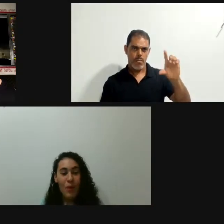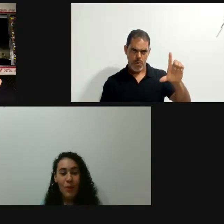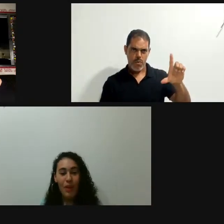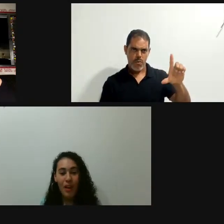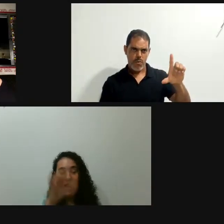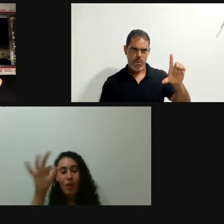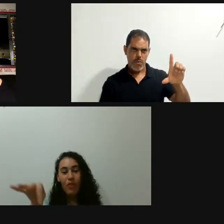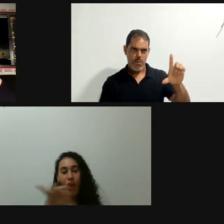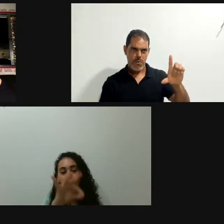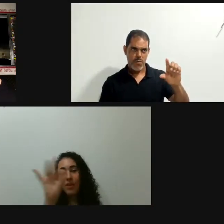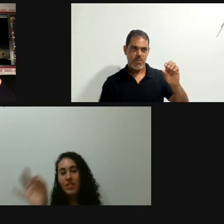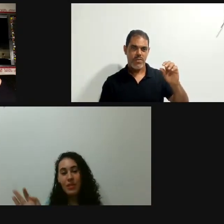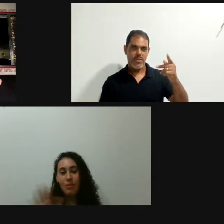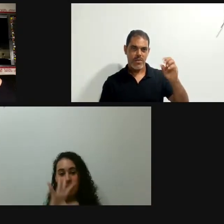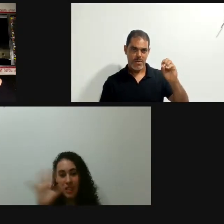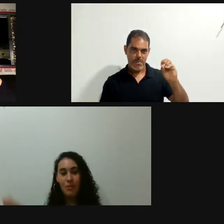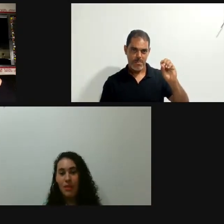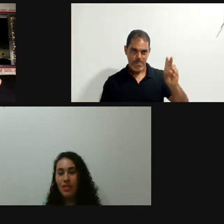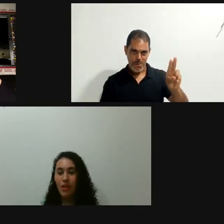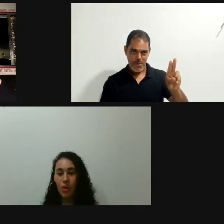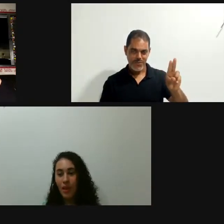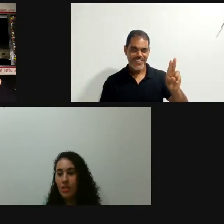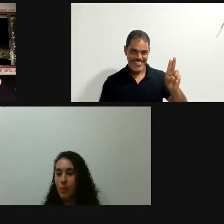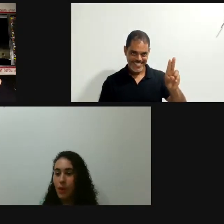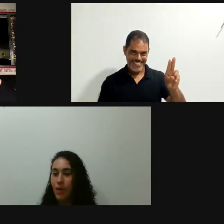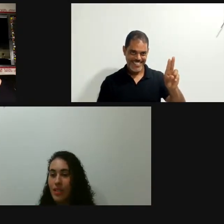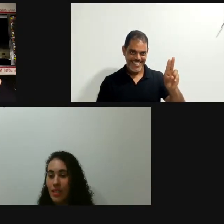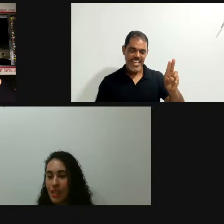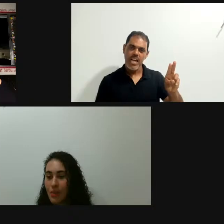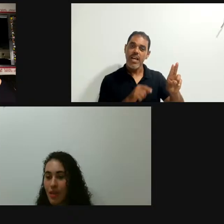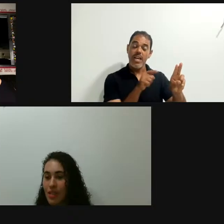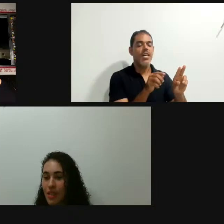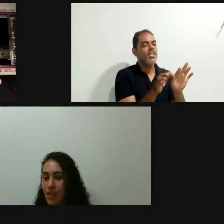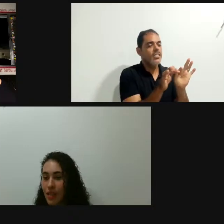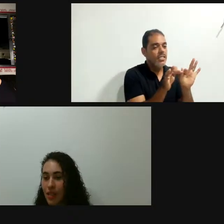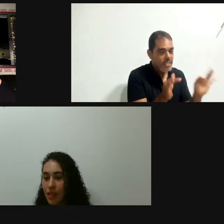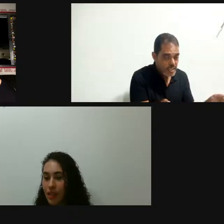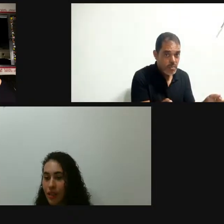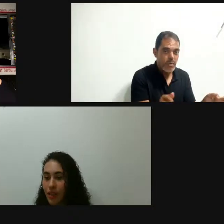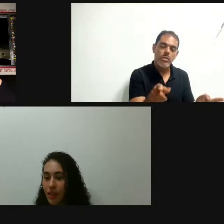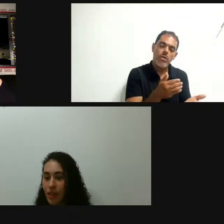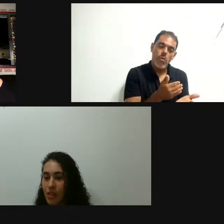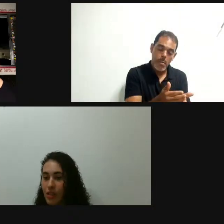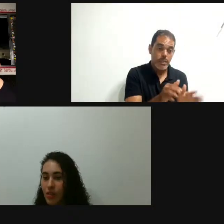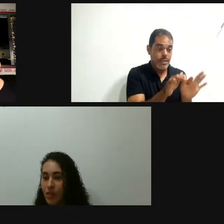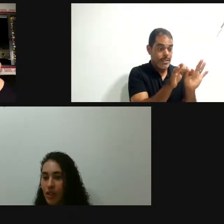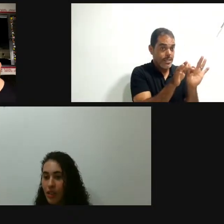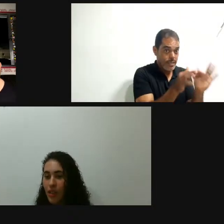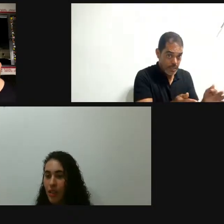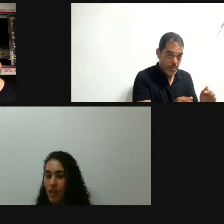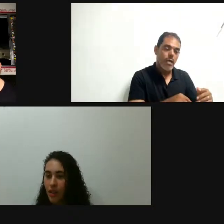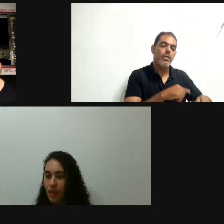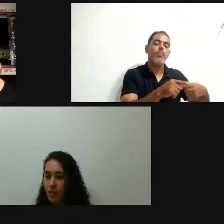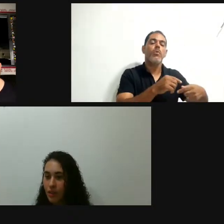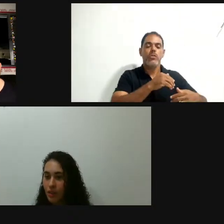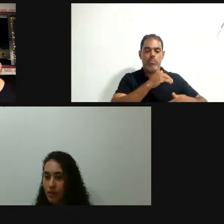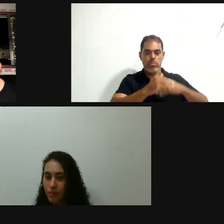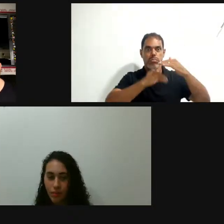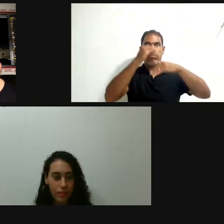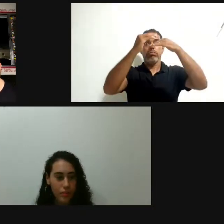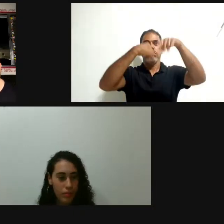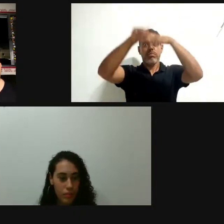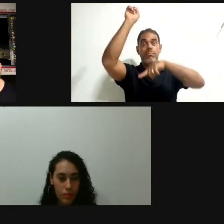E ele é uma forma simples, então comece por coisas simples. Deixa eu ver. Nós temos